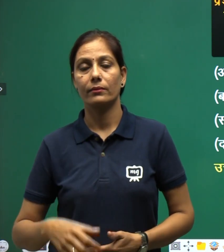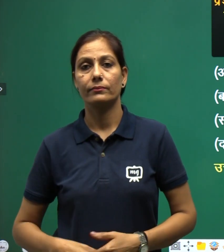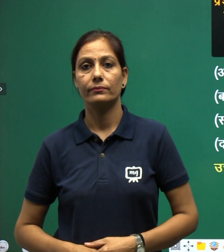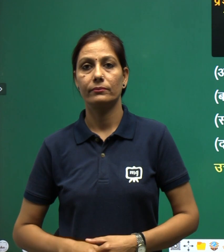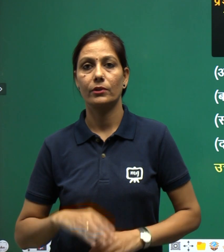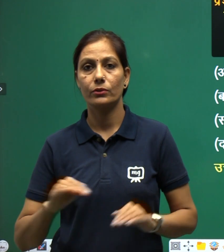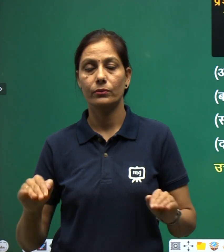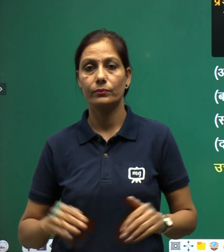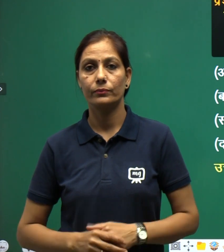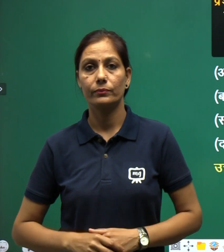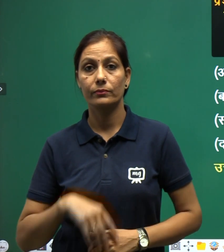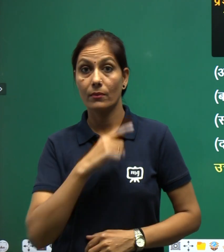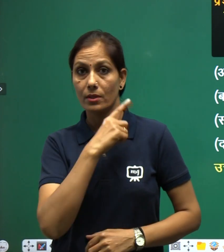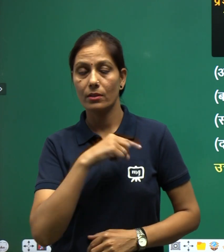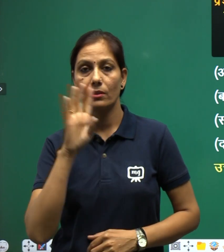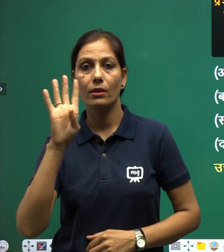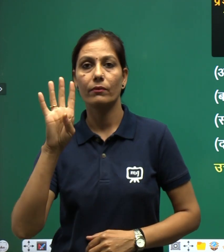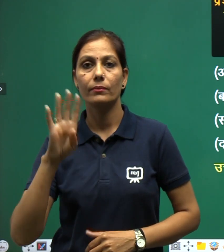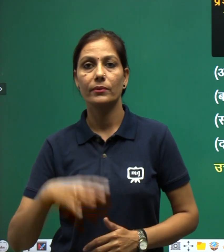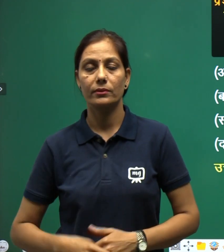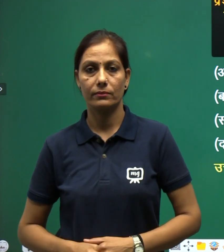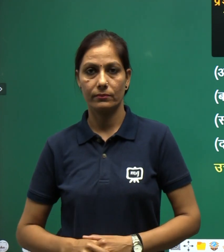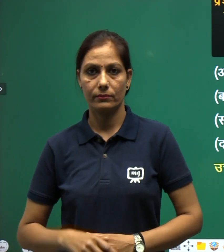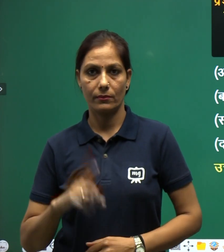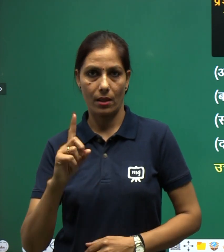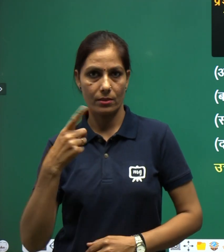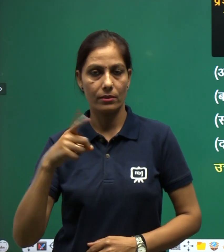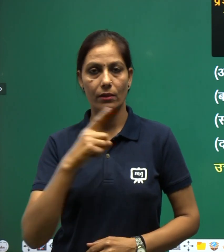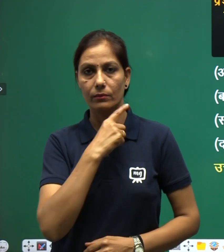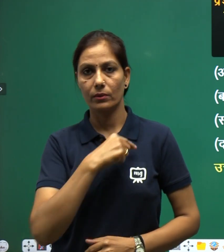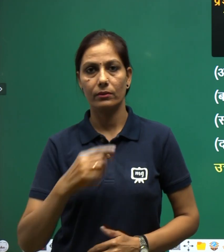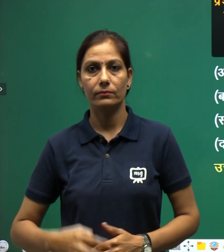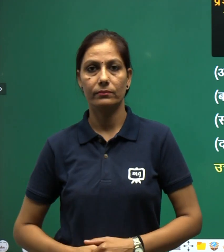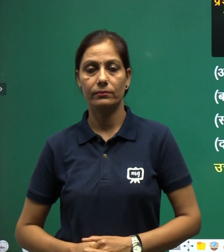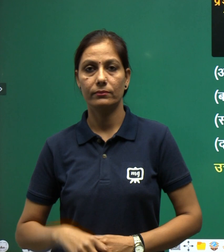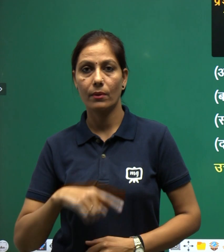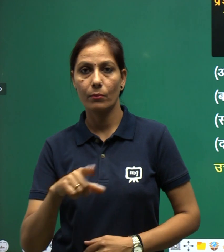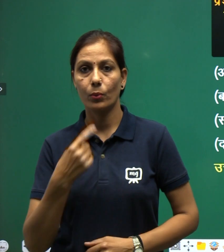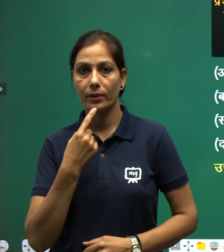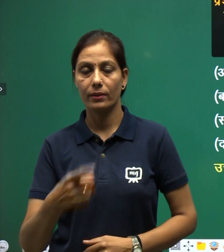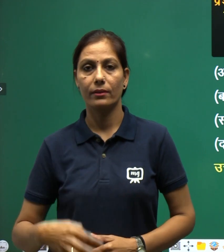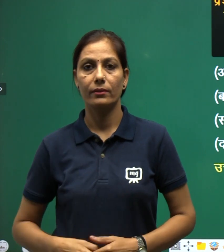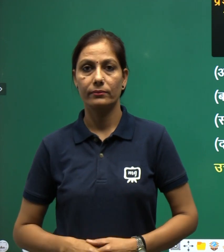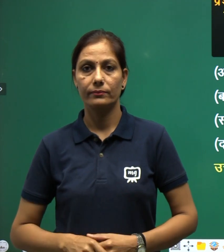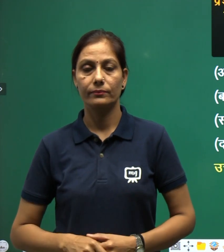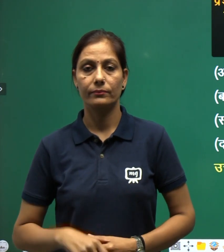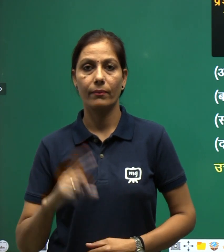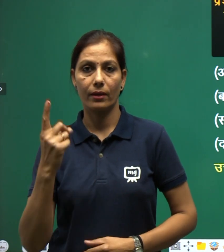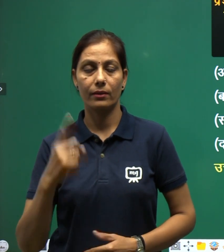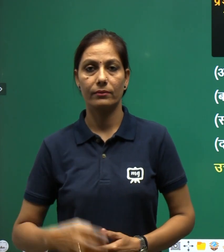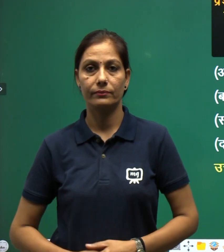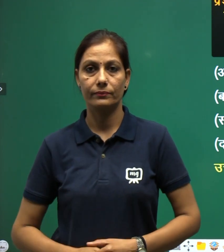बच्चों, इन 4 विकल्प में से एक सही विकल्प आपको बताना है।